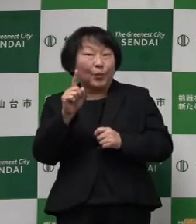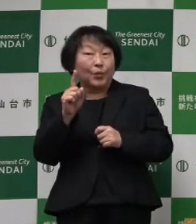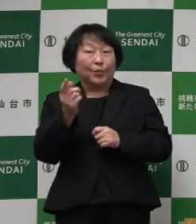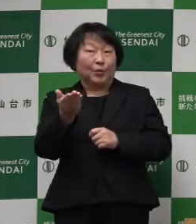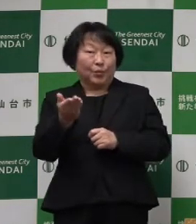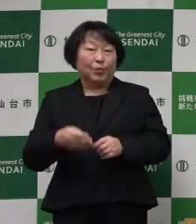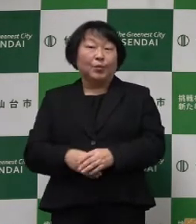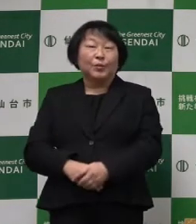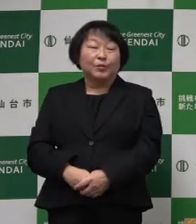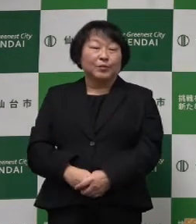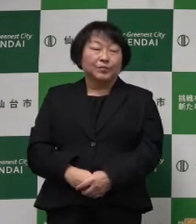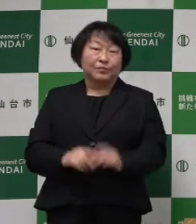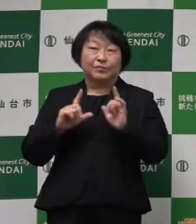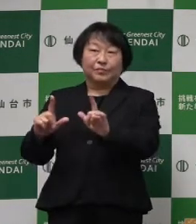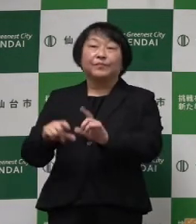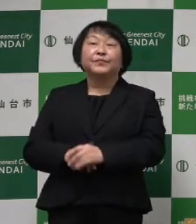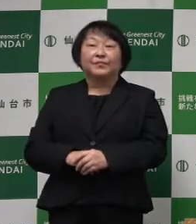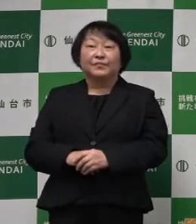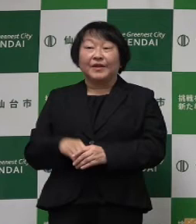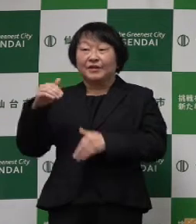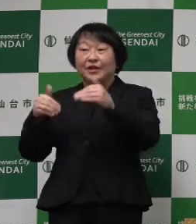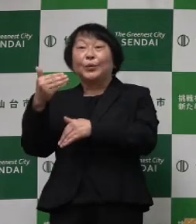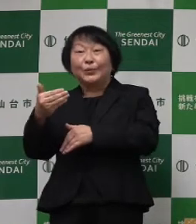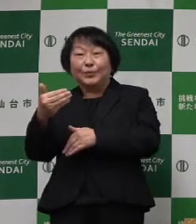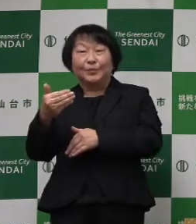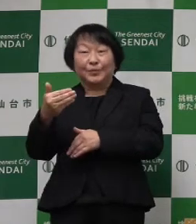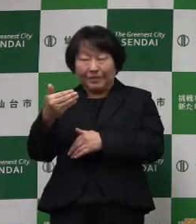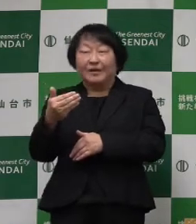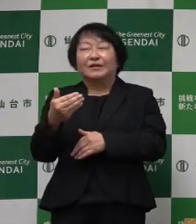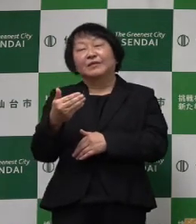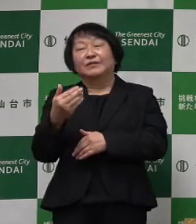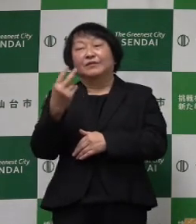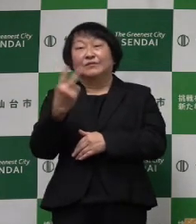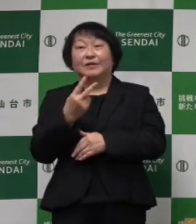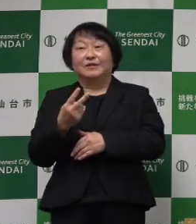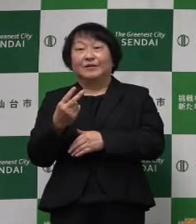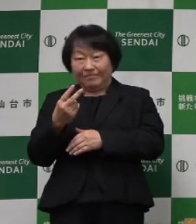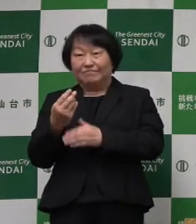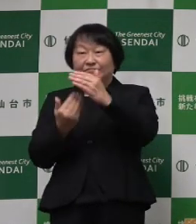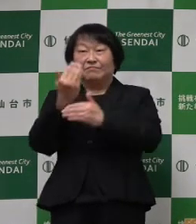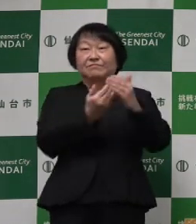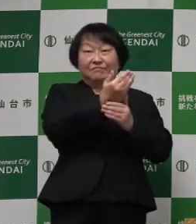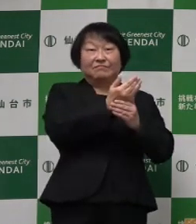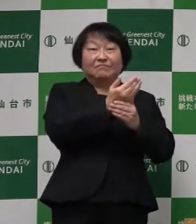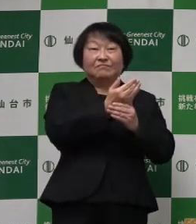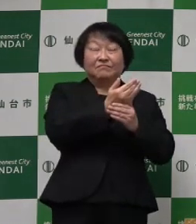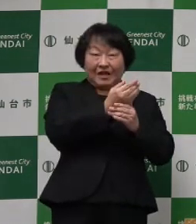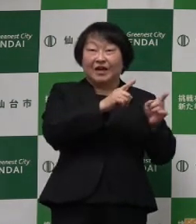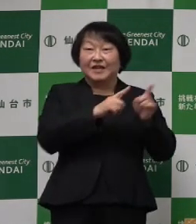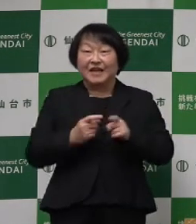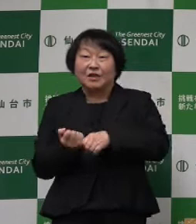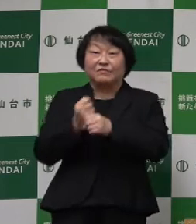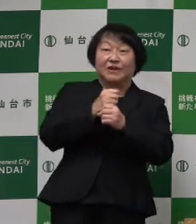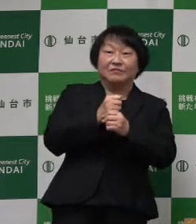しょうか。 選挙区でお二人の方が当選をされた、そして比例復活で、お二